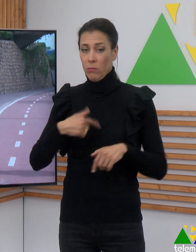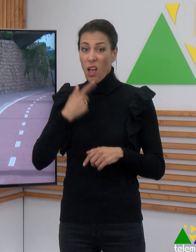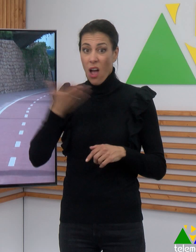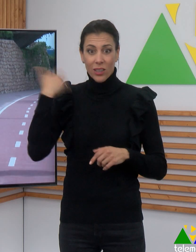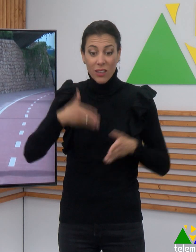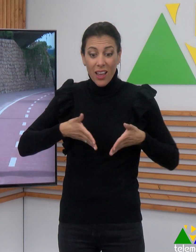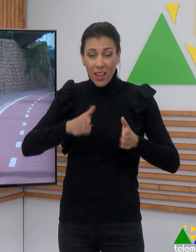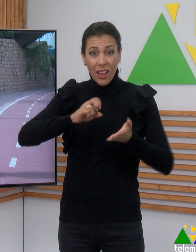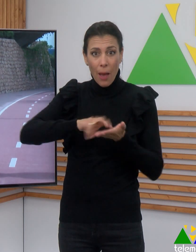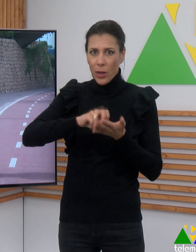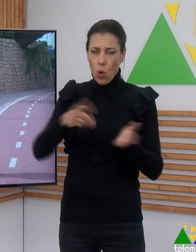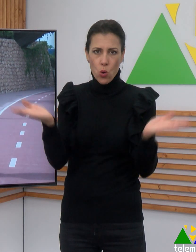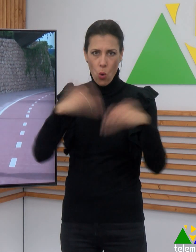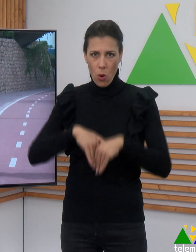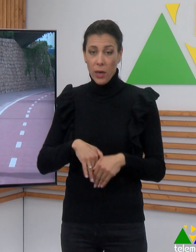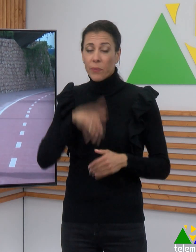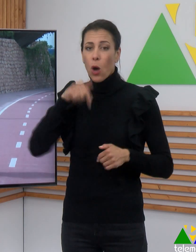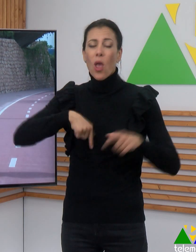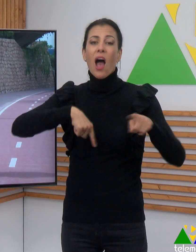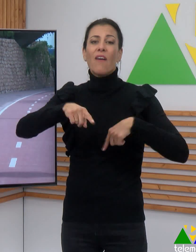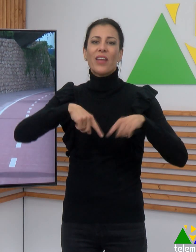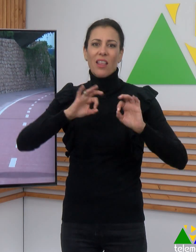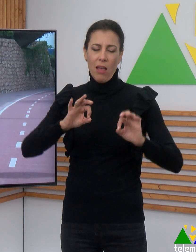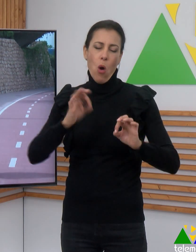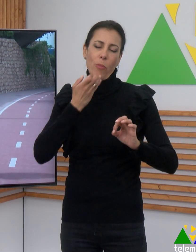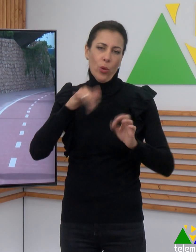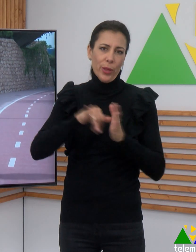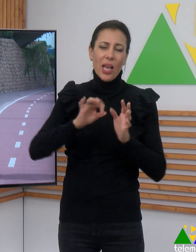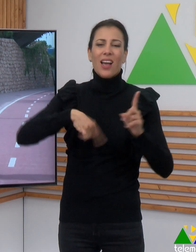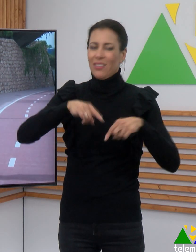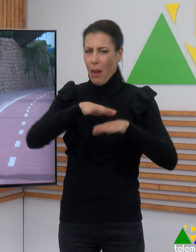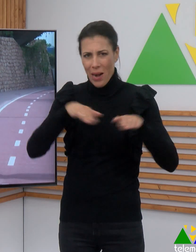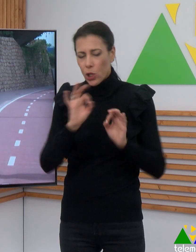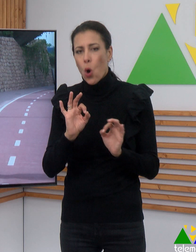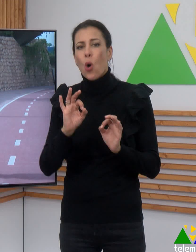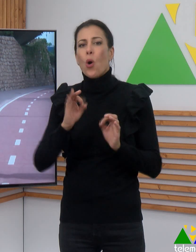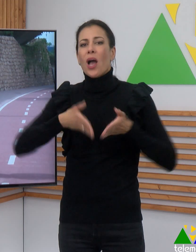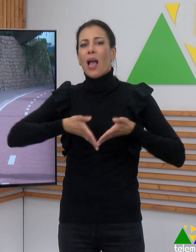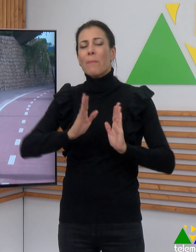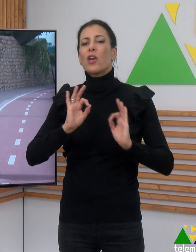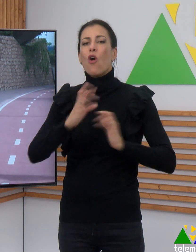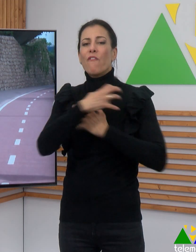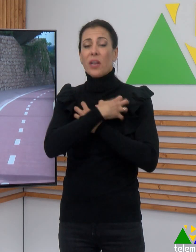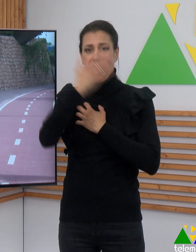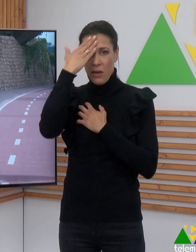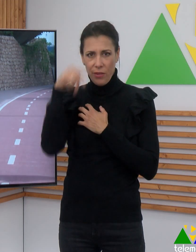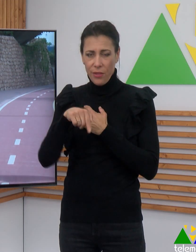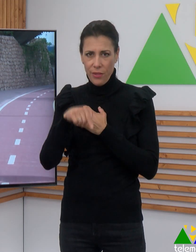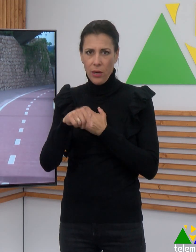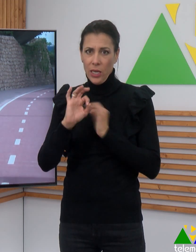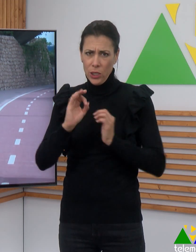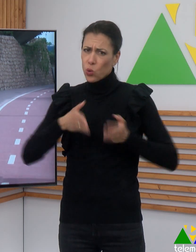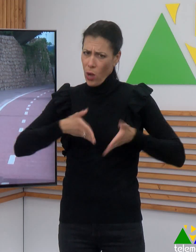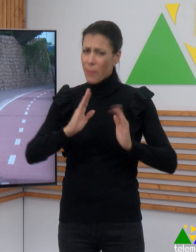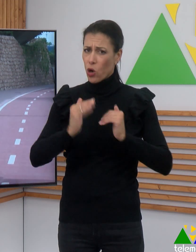No existía. Este camino, en lo que hoy es la Avenida Virgen de la Cabeza, o la carretera a la playa, como le decimos, es un camino